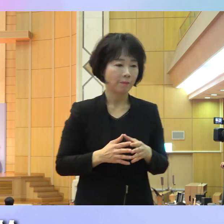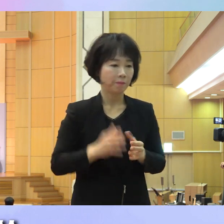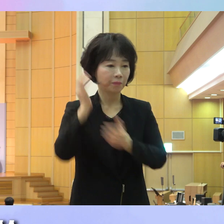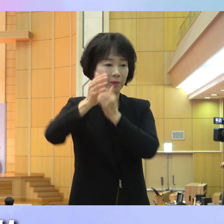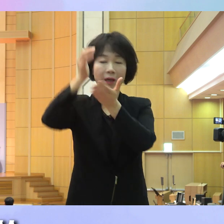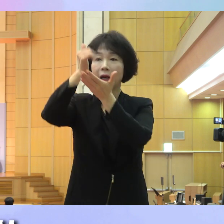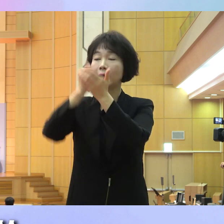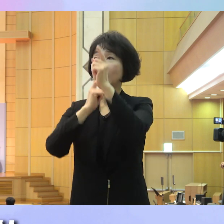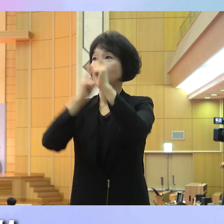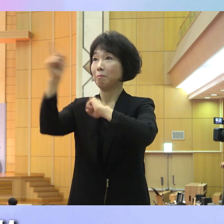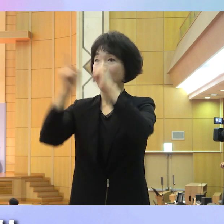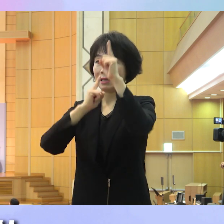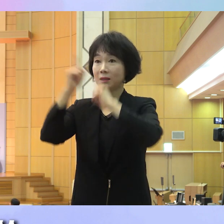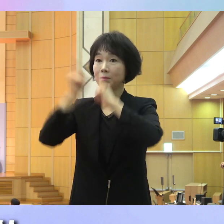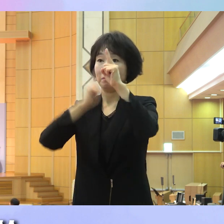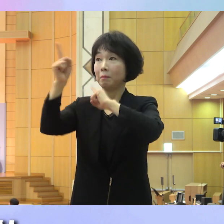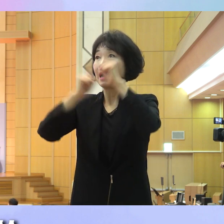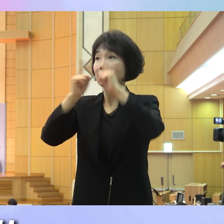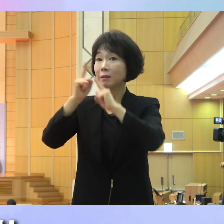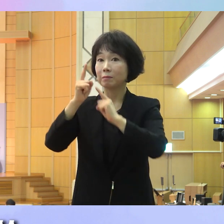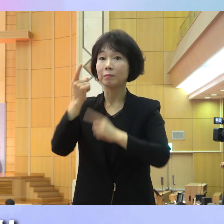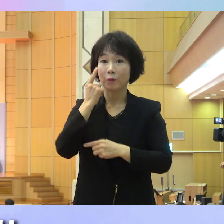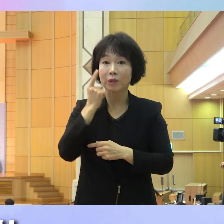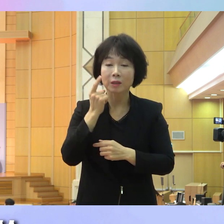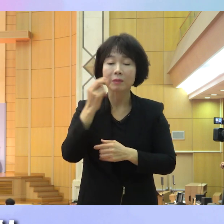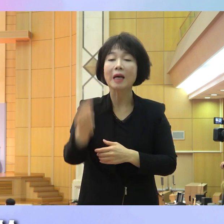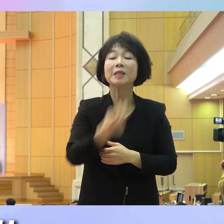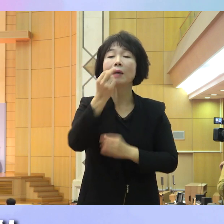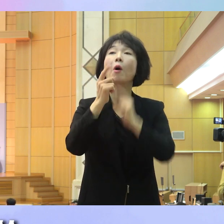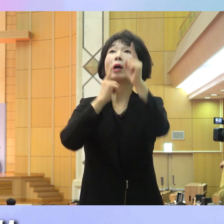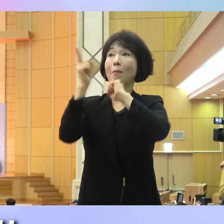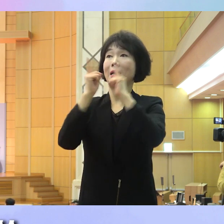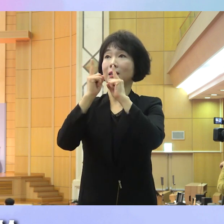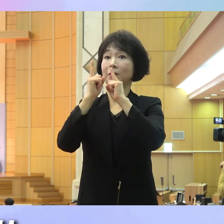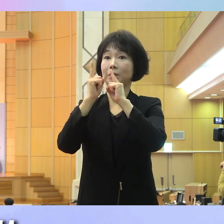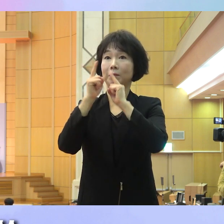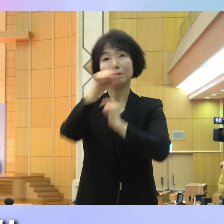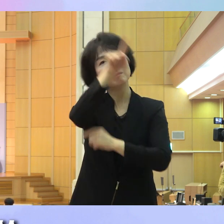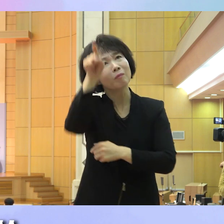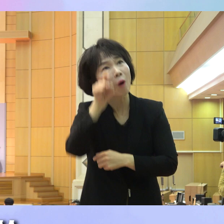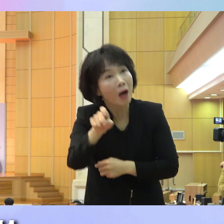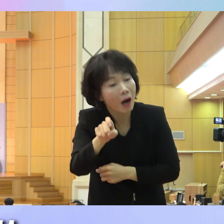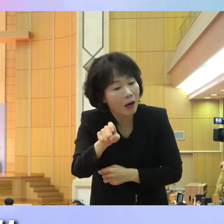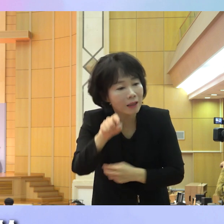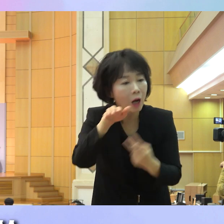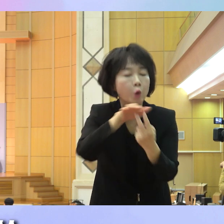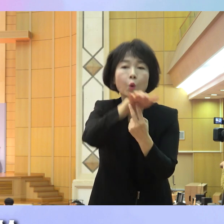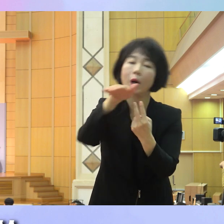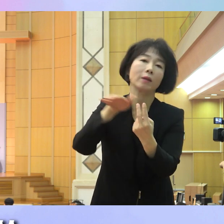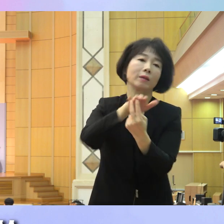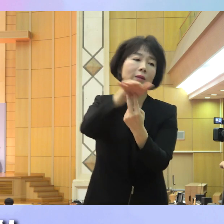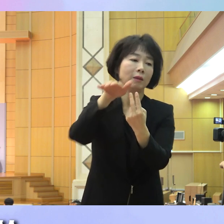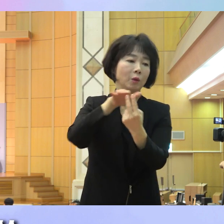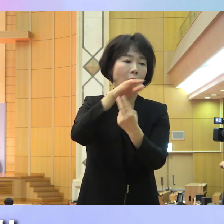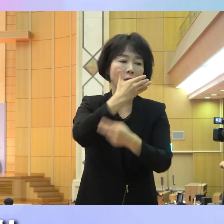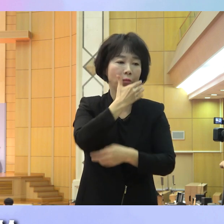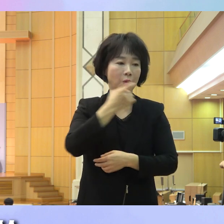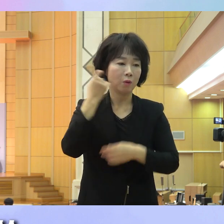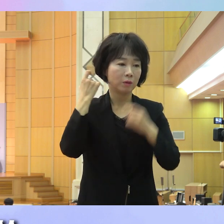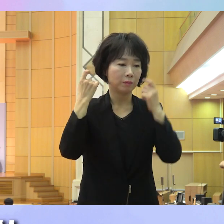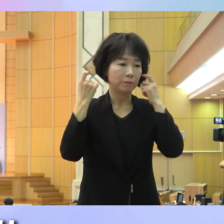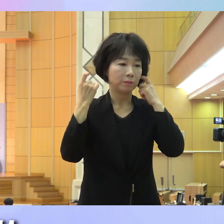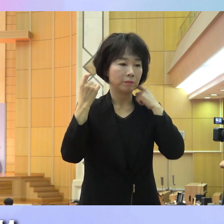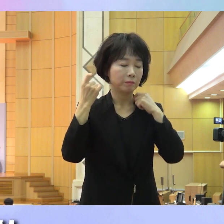하나님 말씀 보시겠습니다. 오늘 우리에게 주시는 하나님의 생명의 말씀은 신약성경 요한복음 6장